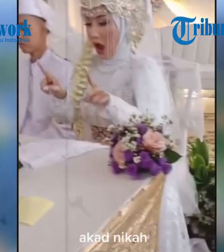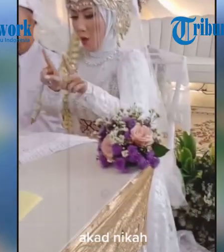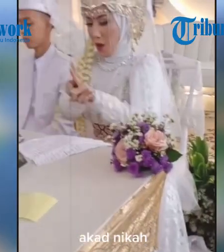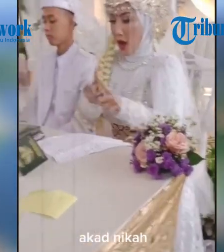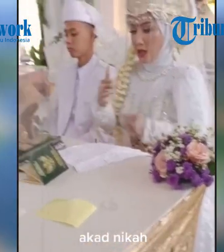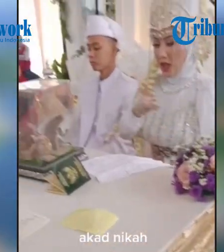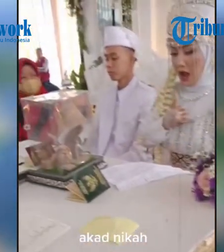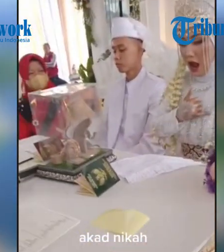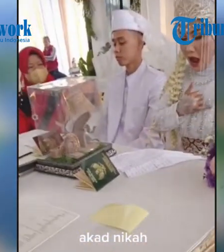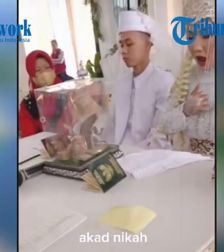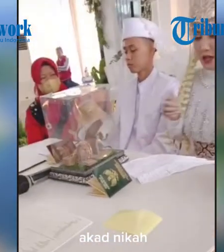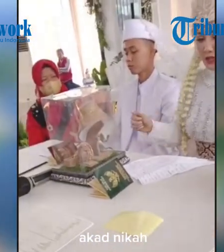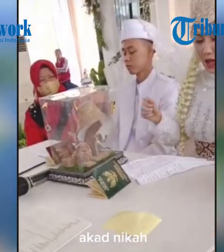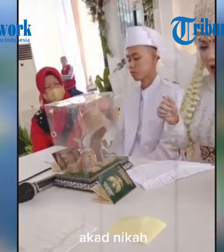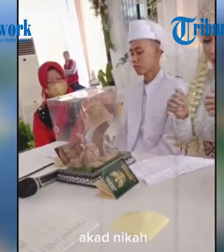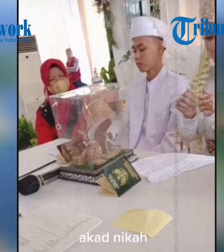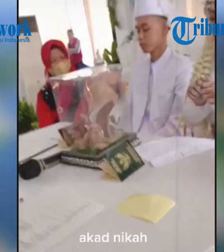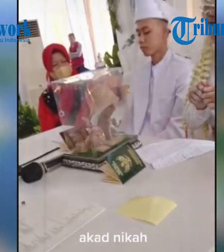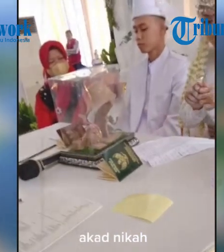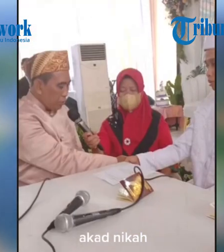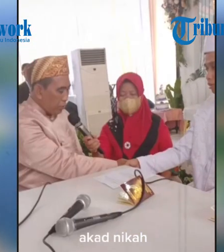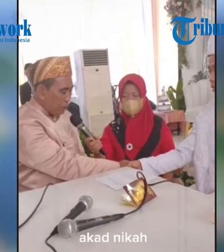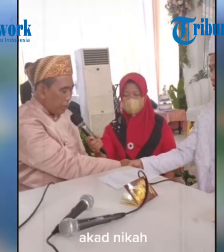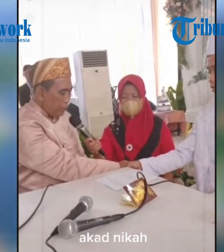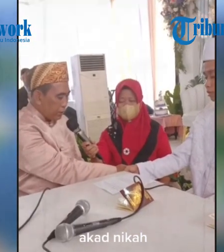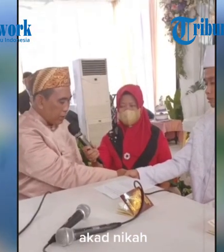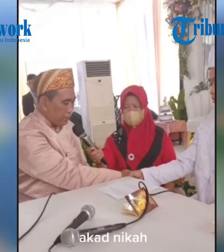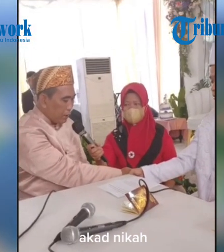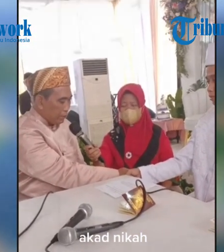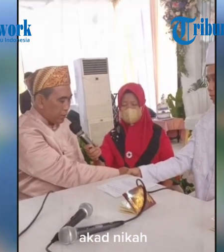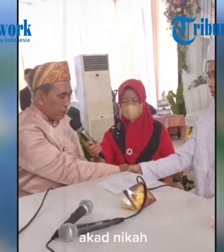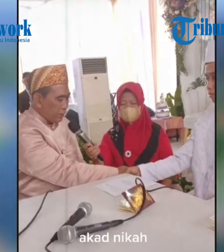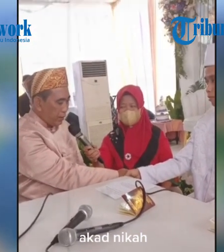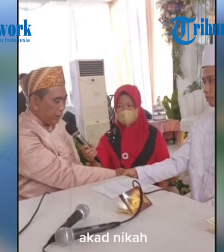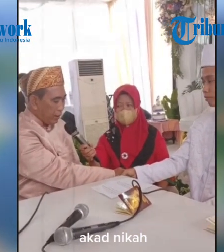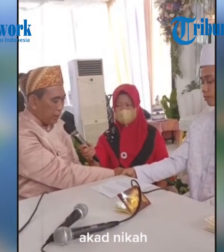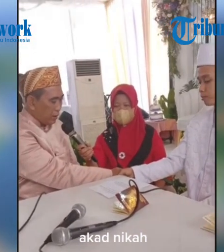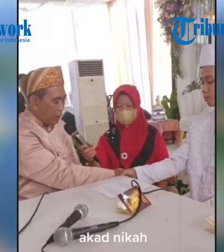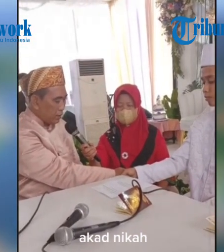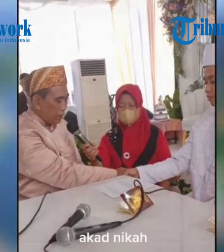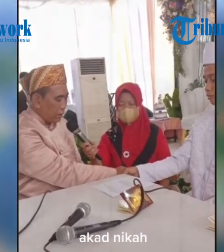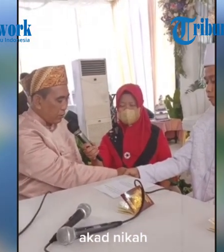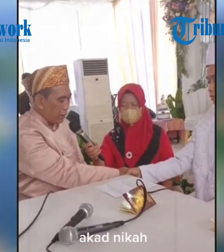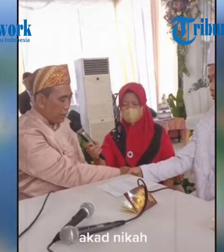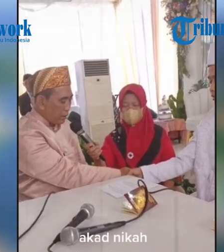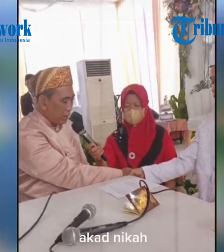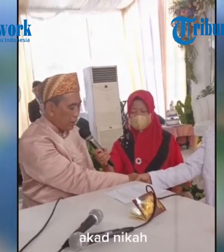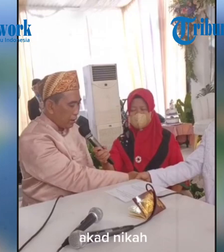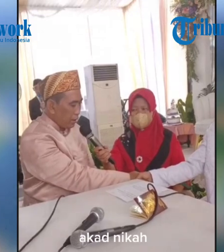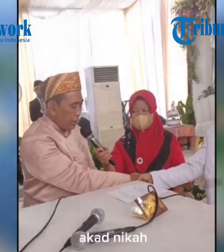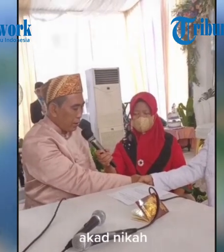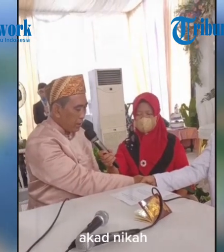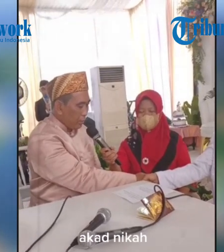video tersebut adalah pasangan tunawicara, akad nikah, Isma dan Gugun. Kita doakan, semoga langgeng